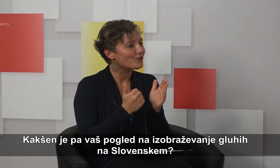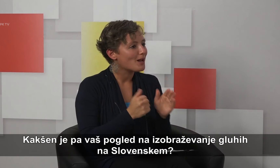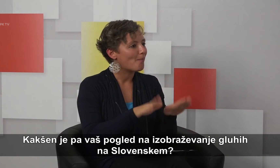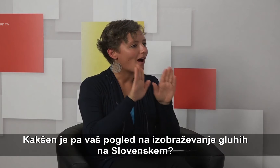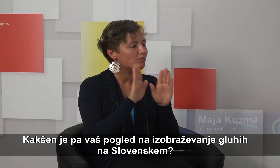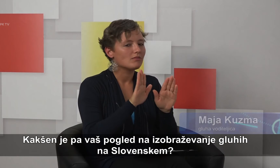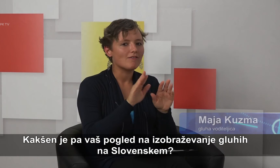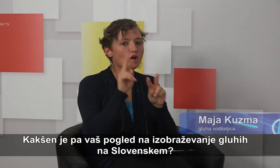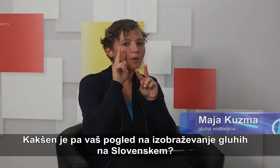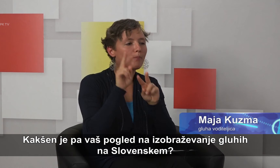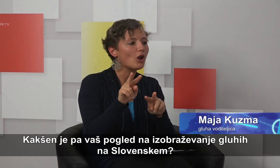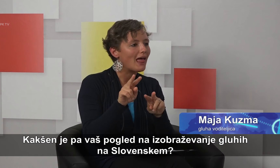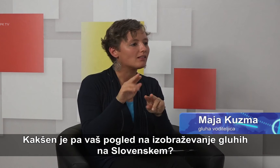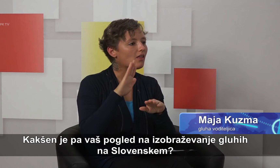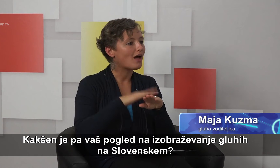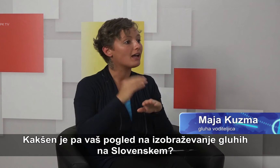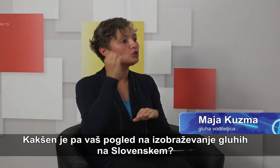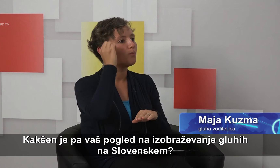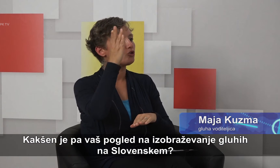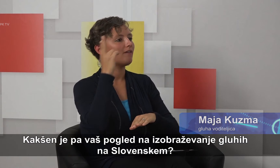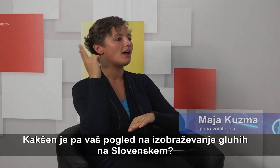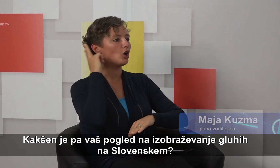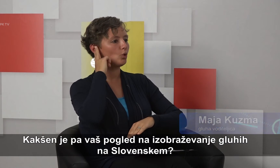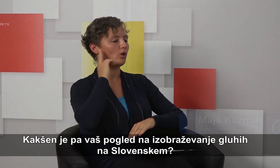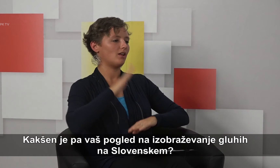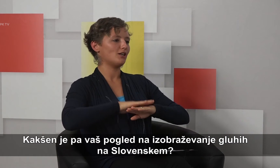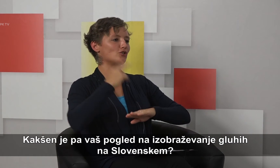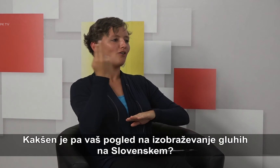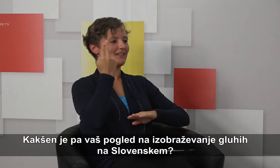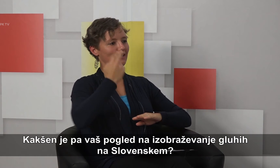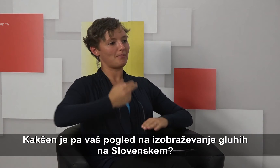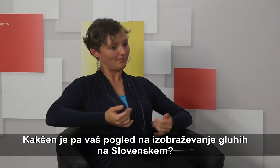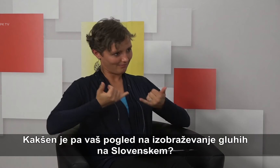Kakšen je pa vaš pogled na izobraževanje gluhih na